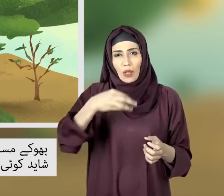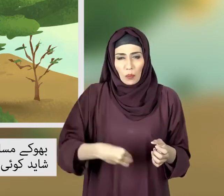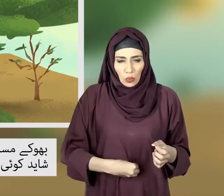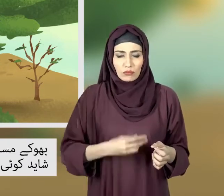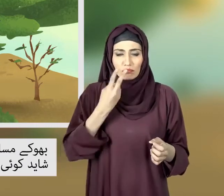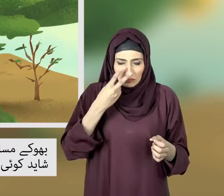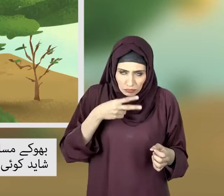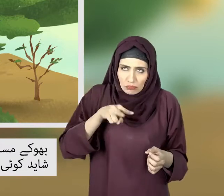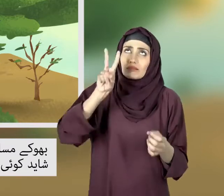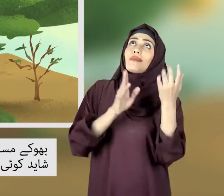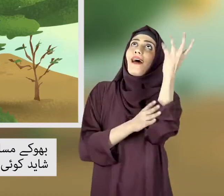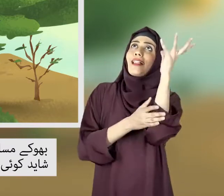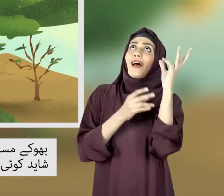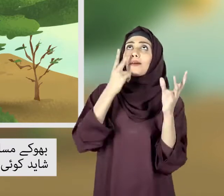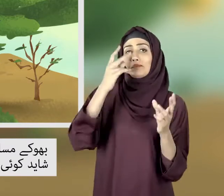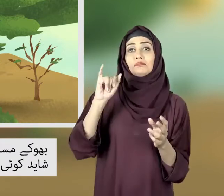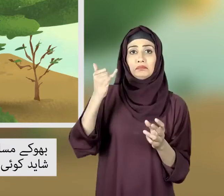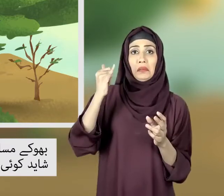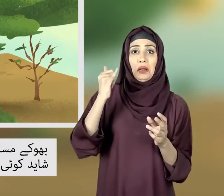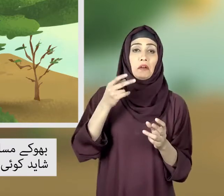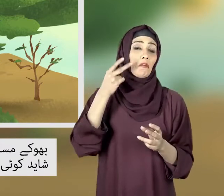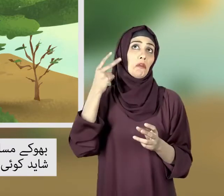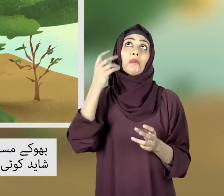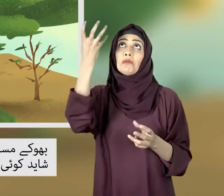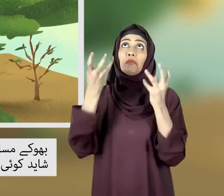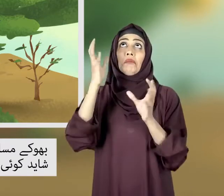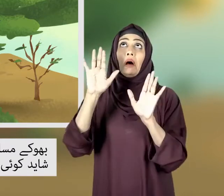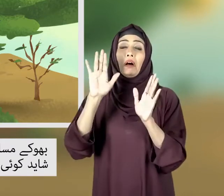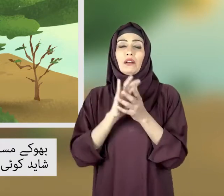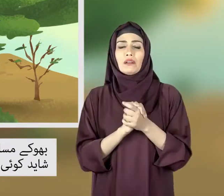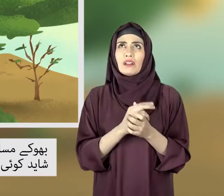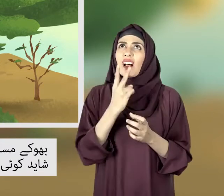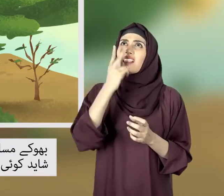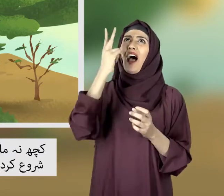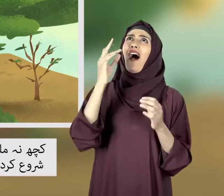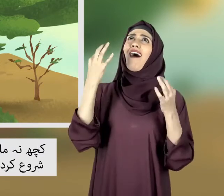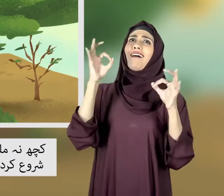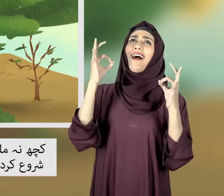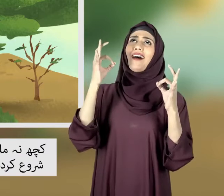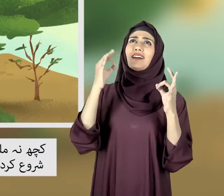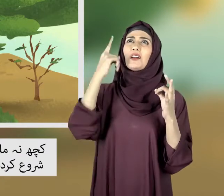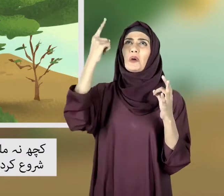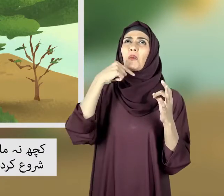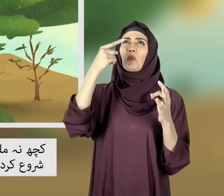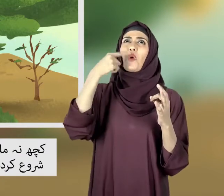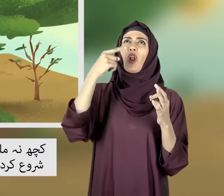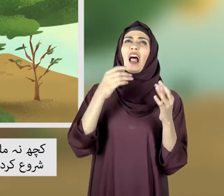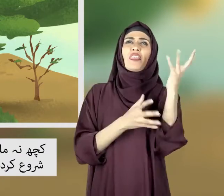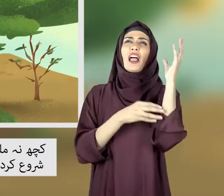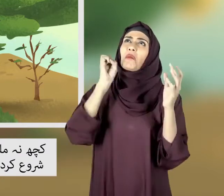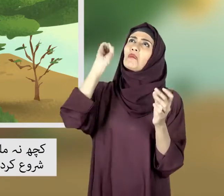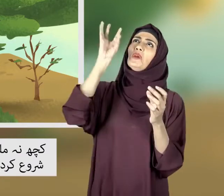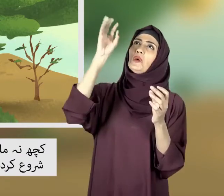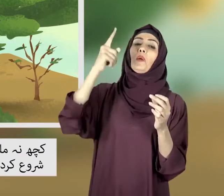بھوکے مسافر نے اوپر درخ کی طرف دیکھا کہ شاید کوئی پھل نظر آ جائے کچھ نہ ملنے پر اس نے درخ کو